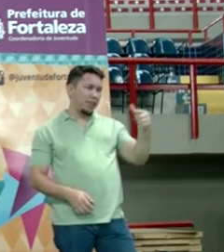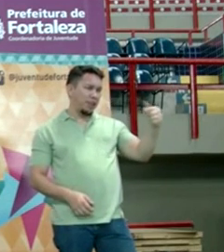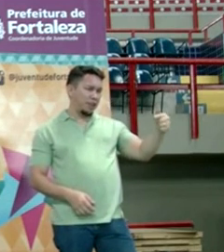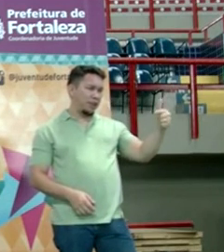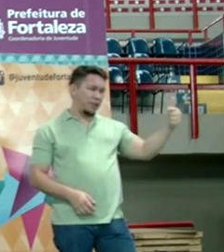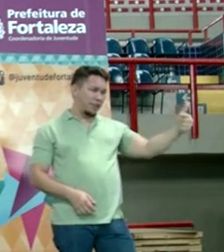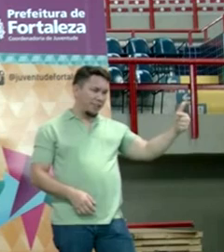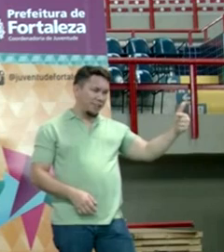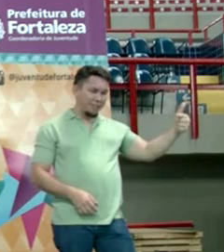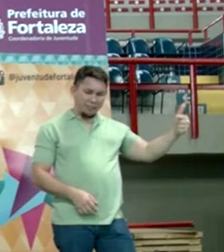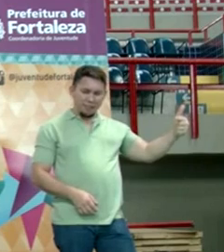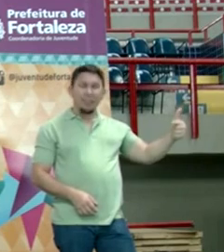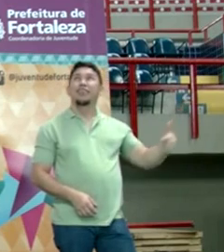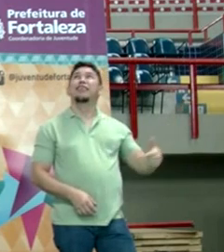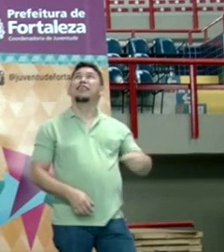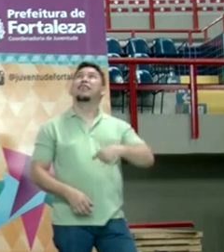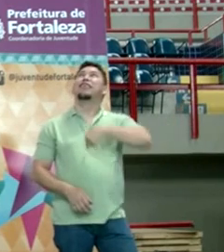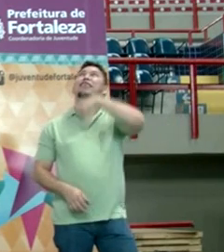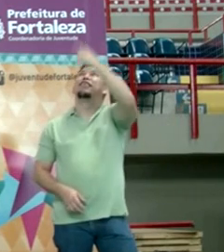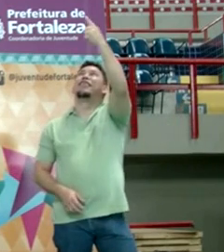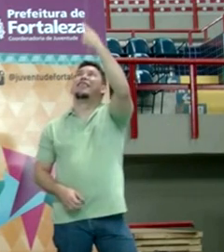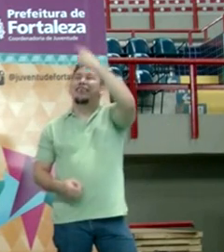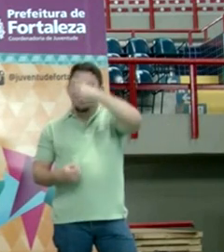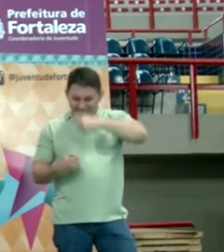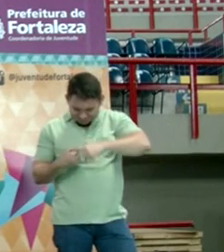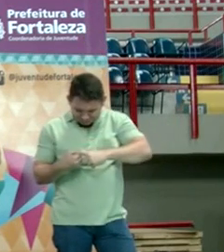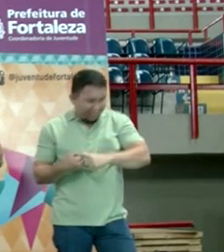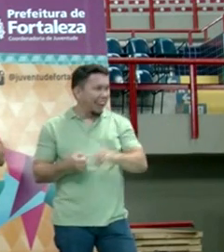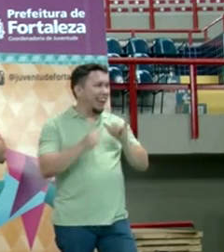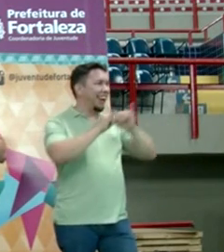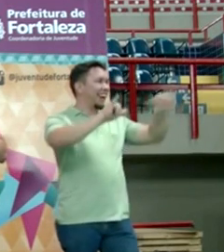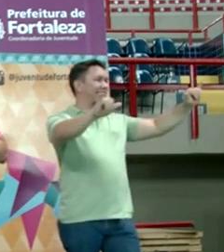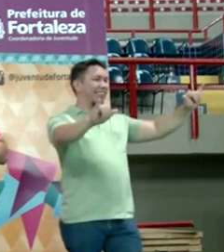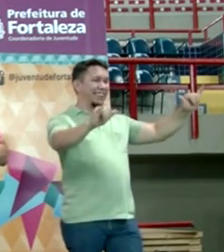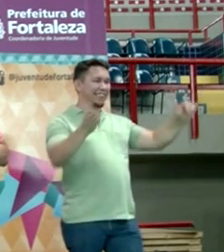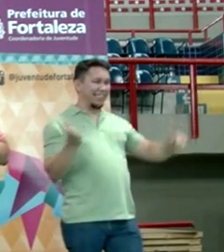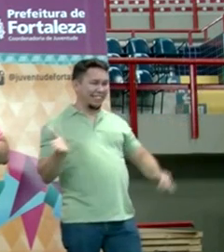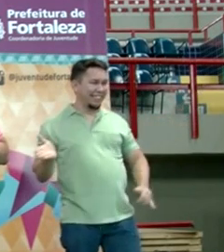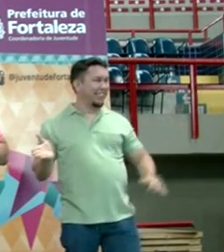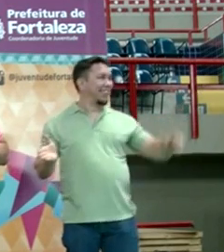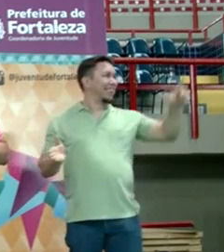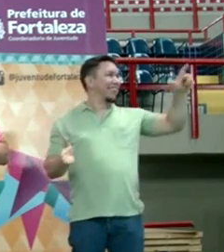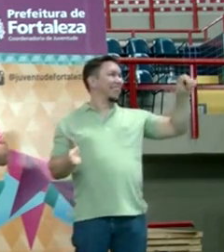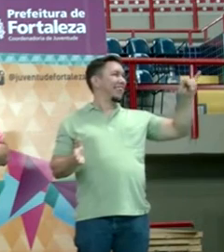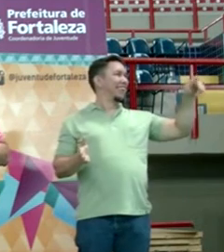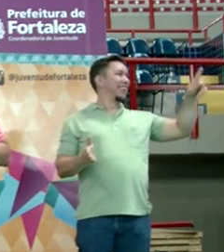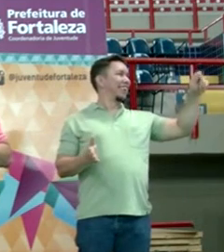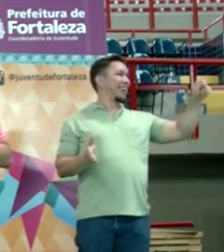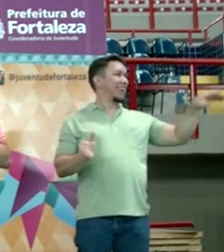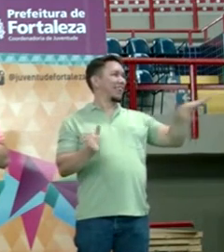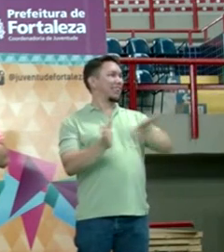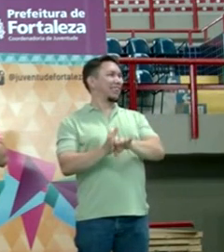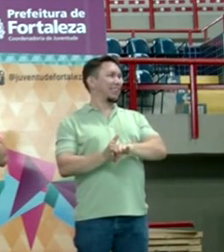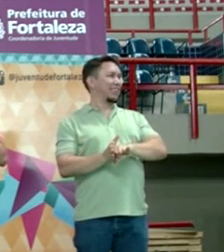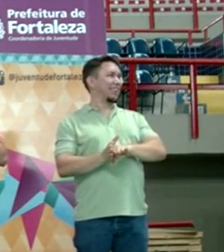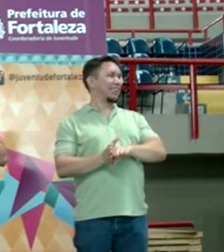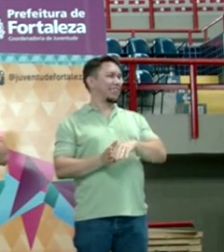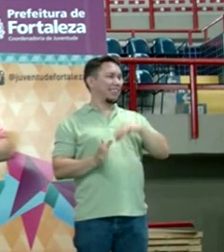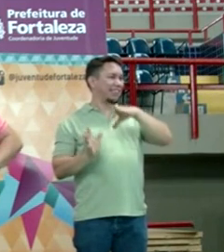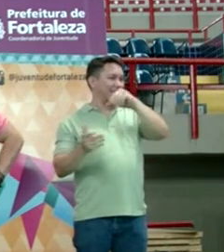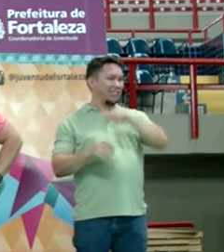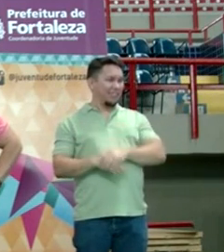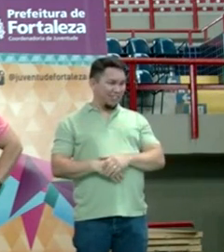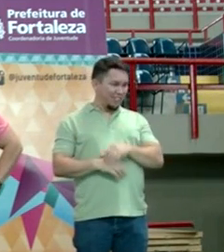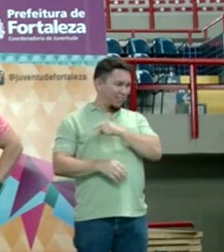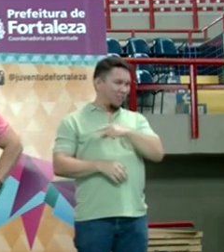8472. Ela voltou. Aí eu anuncio. A Laika chega ao espaço. Ou tu acha que a ovelha Dolly